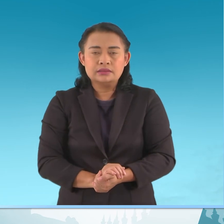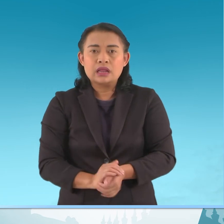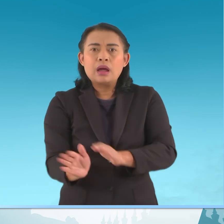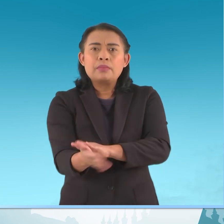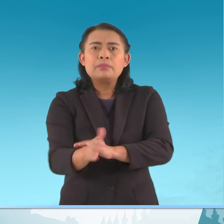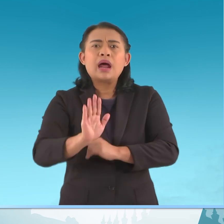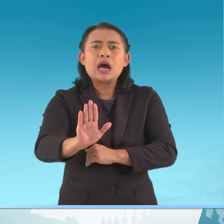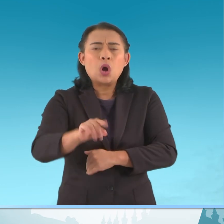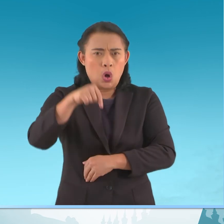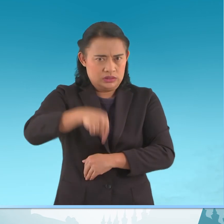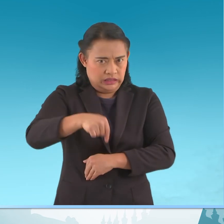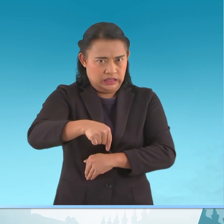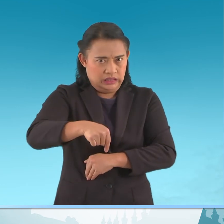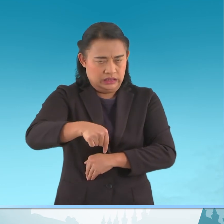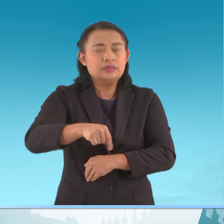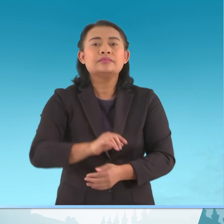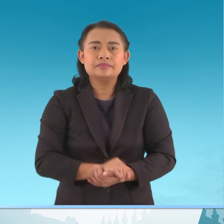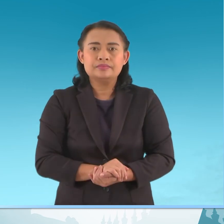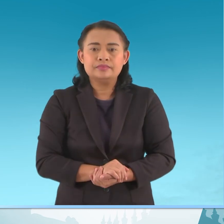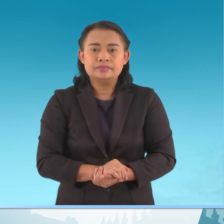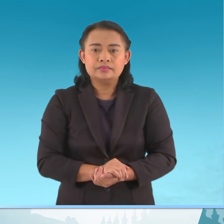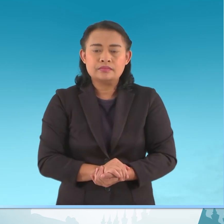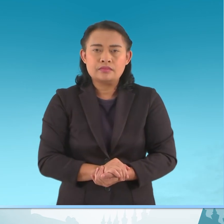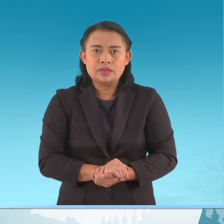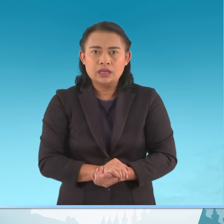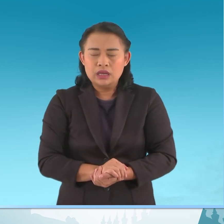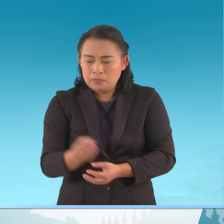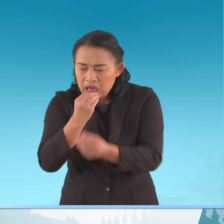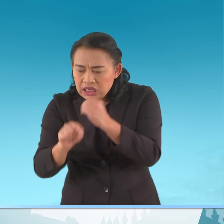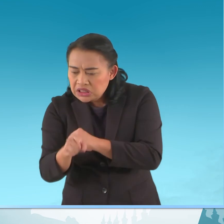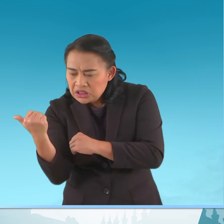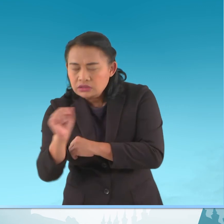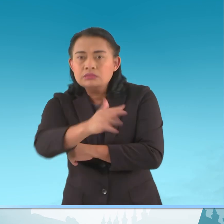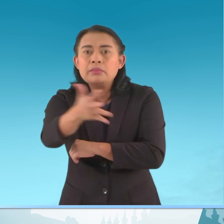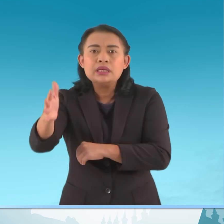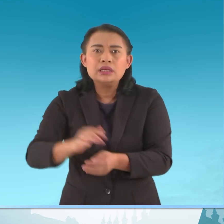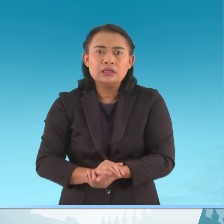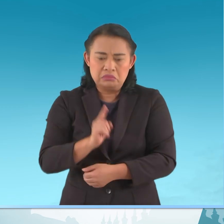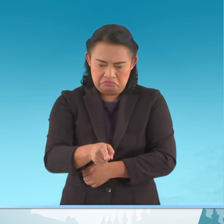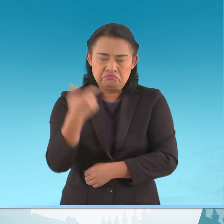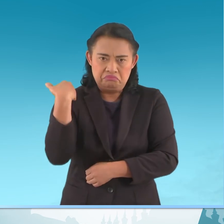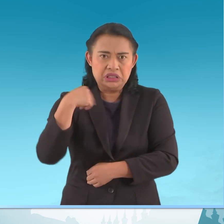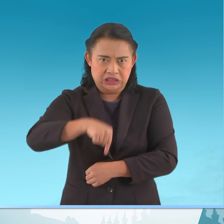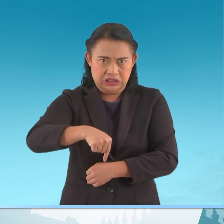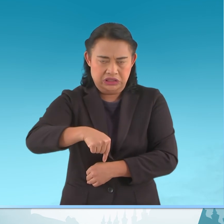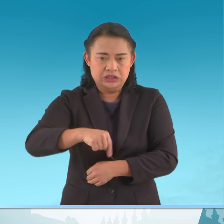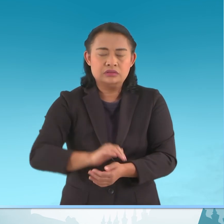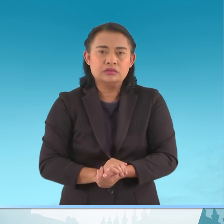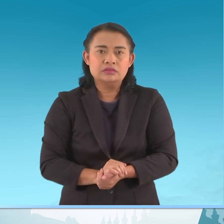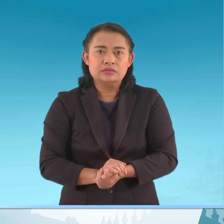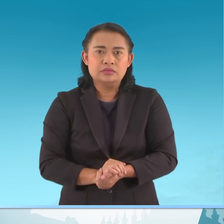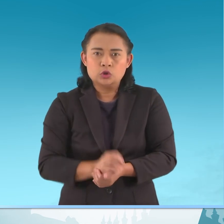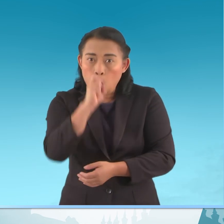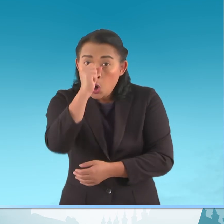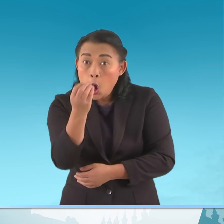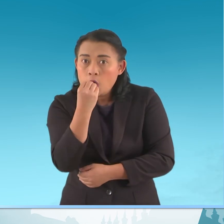เป็นปลาพื้นเมืองของที่นี่เท่านั้นนะครับหากินที่อื่นไม่ได้มาปากเซรั่มทีไม่ลองนี่